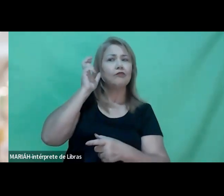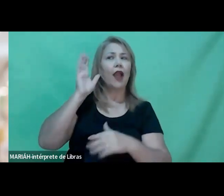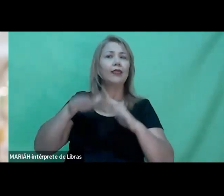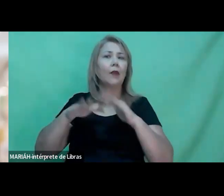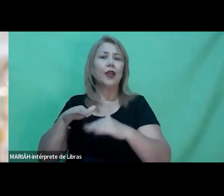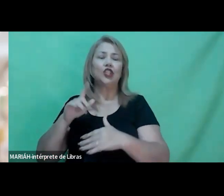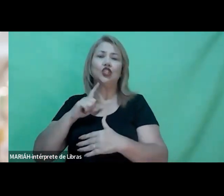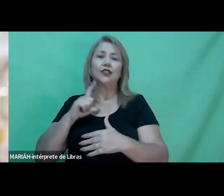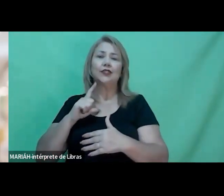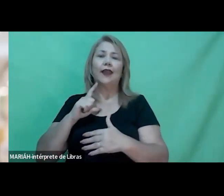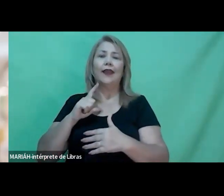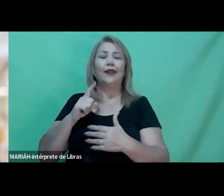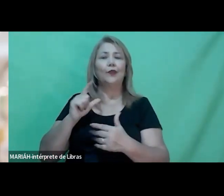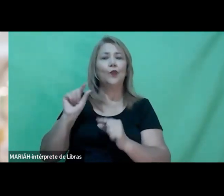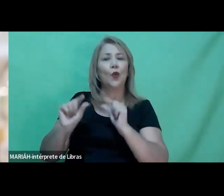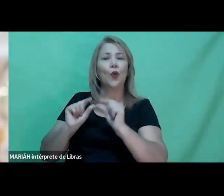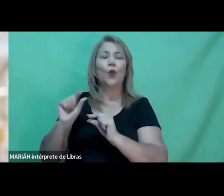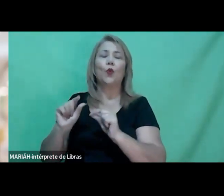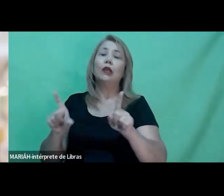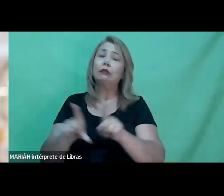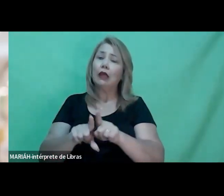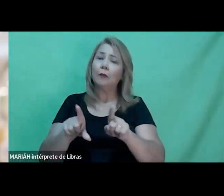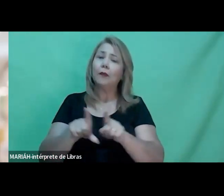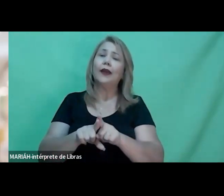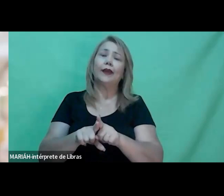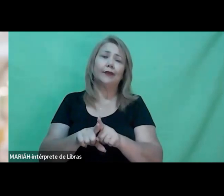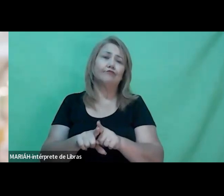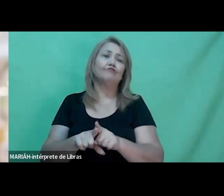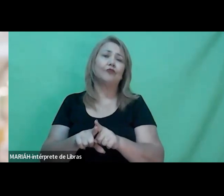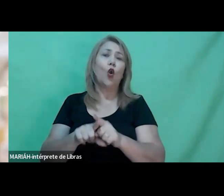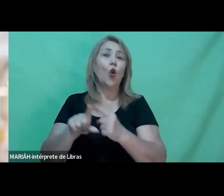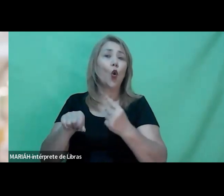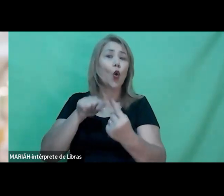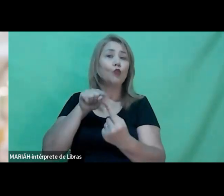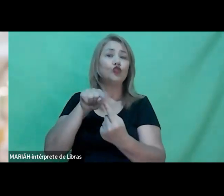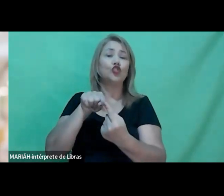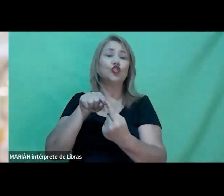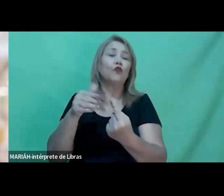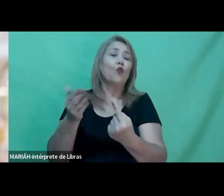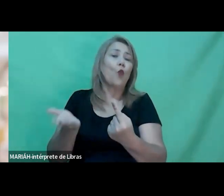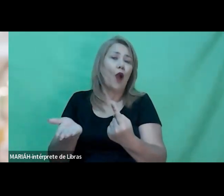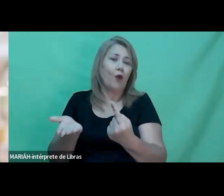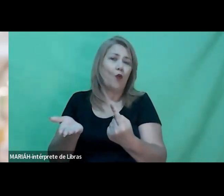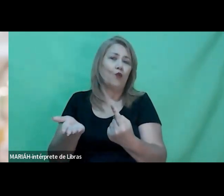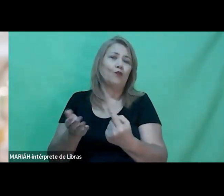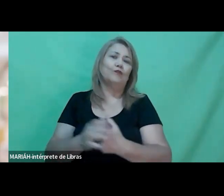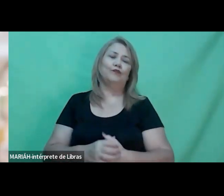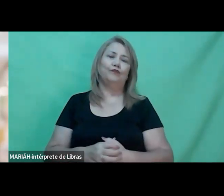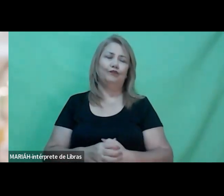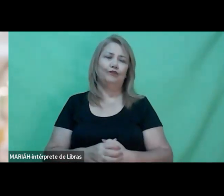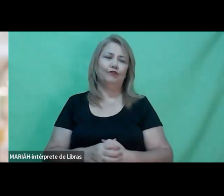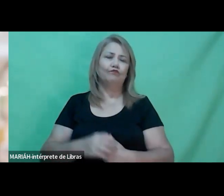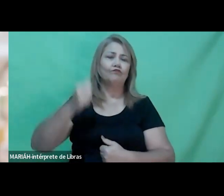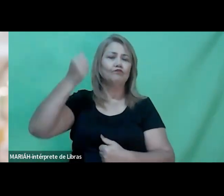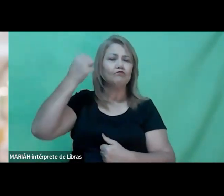persona sordociega y también de El objetivo de la descripción que estoy haciendo miren